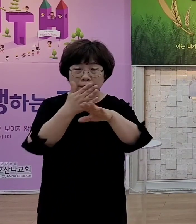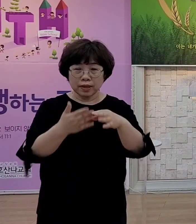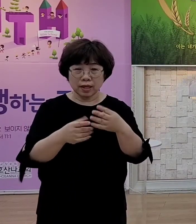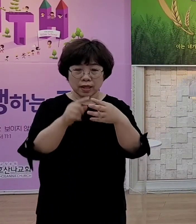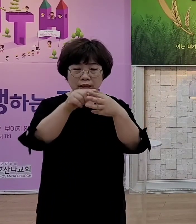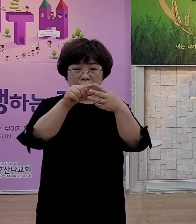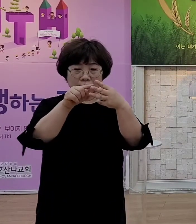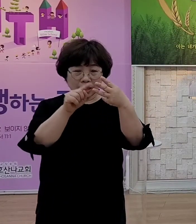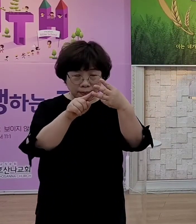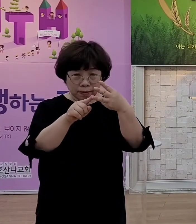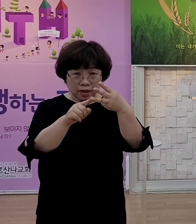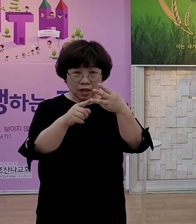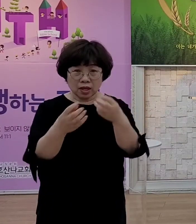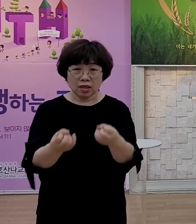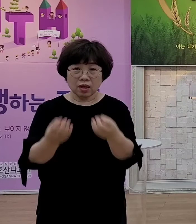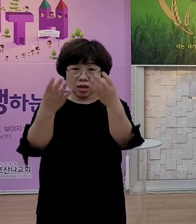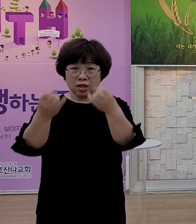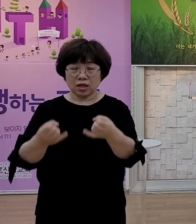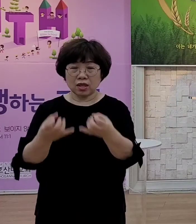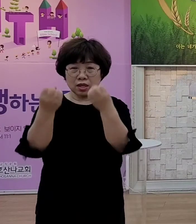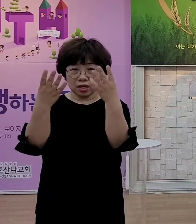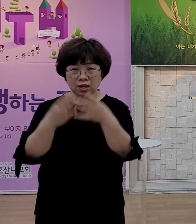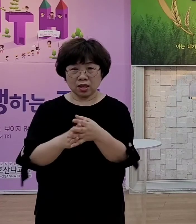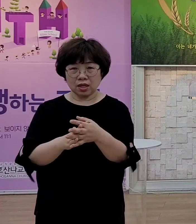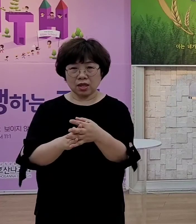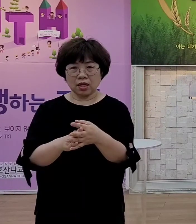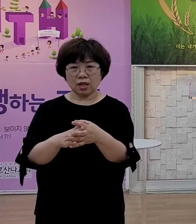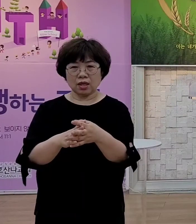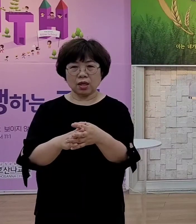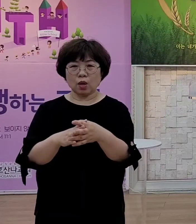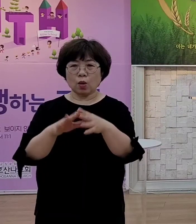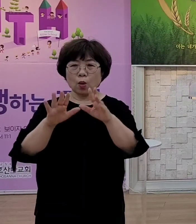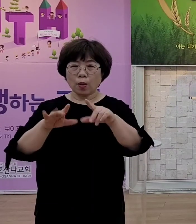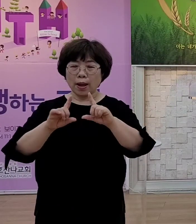절기를 여러분 한 번만 지키라고 한 게 아닙니다.